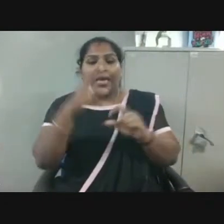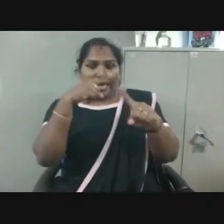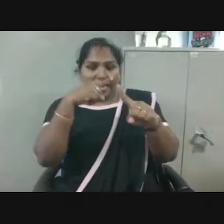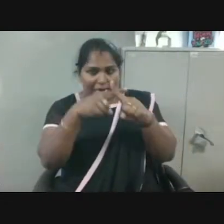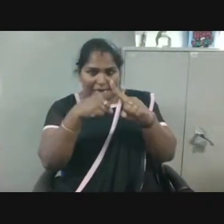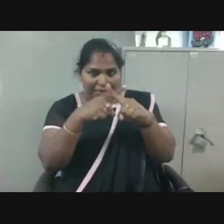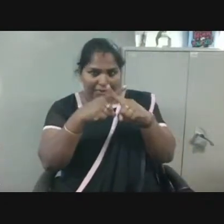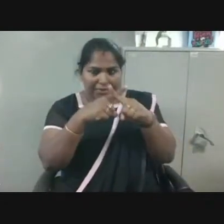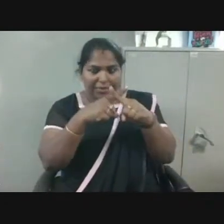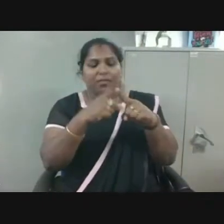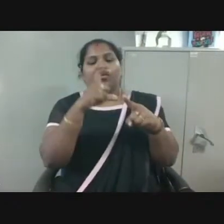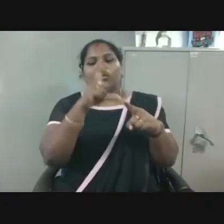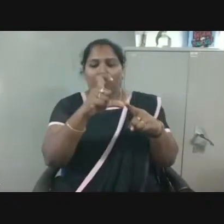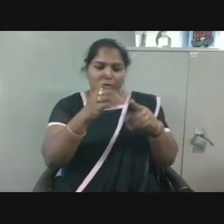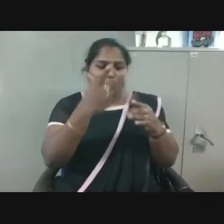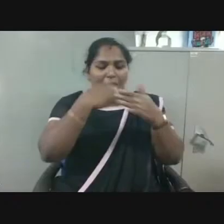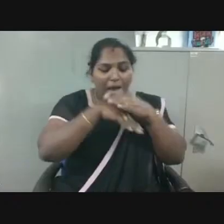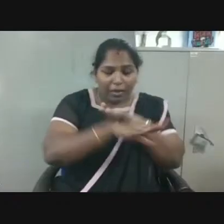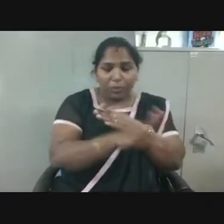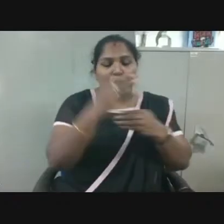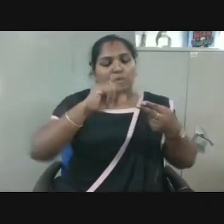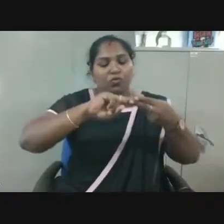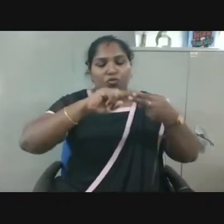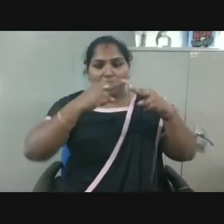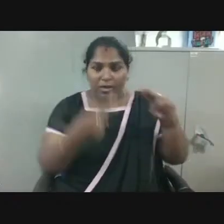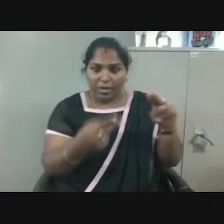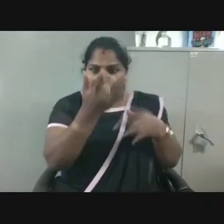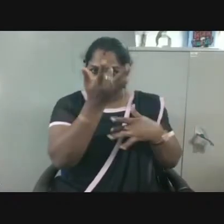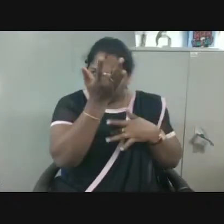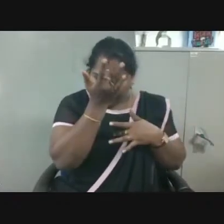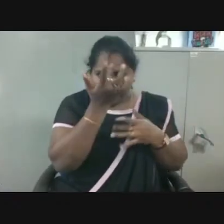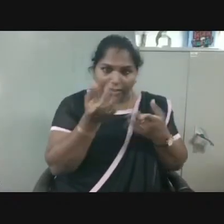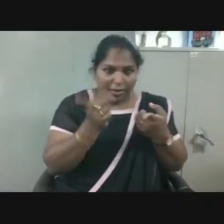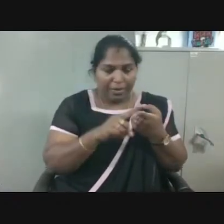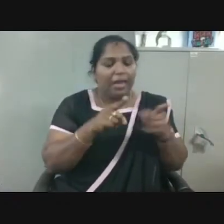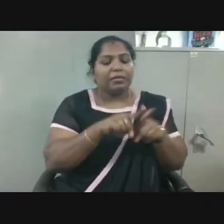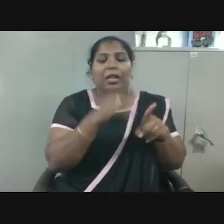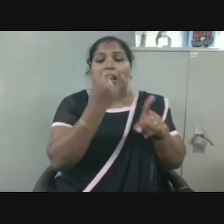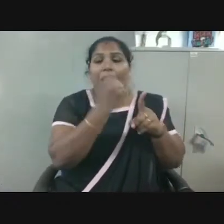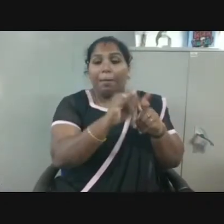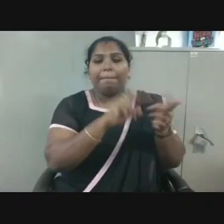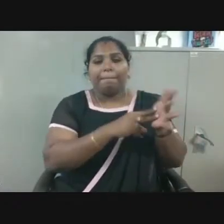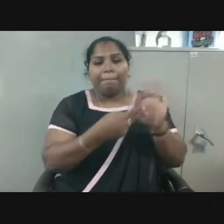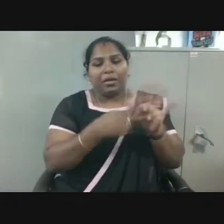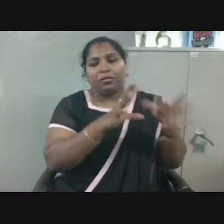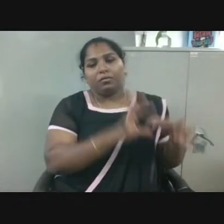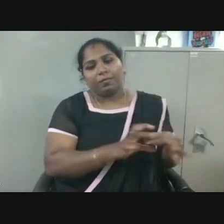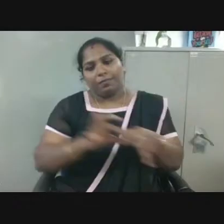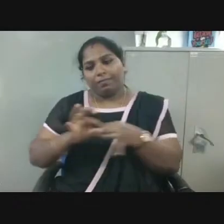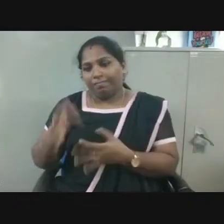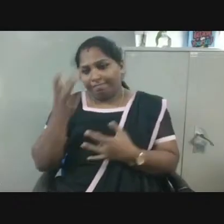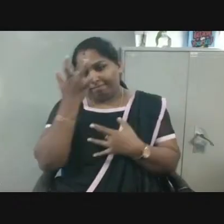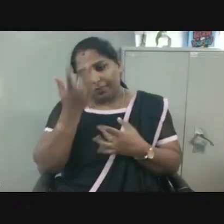ഒരു ജീനാണ് ഈ അസുഖം ഉണ്ടാക്കുന്നത്. ആ ജീന് കേട് വരുമ്പോഴാണ് ഈ ഡുഷീൻ മസ്കുലർ ഡിസ്ട്രോഫി എന്നുള്ള അസുഖം വരുന്നത്.